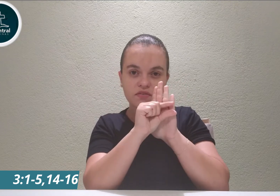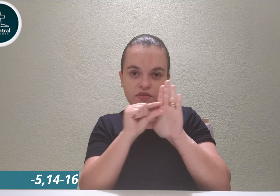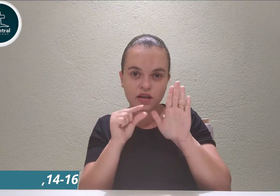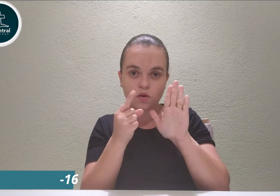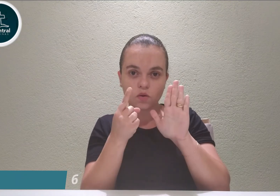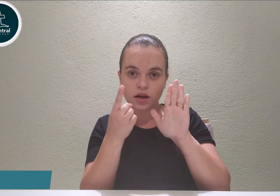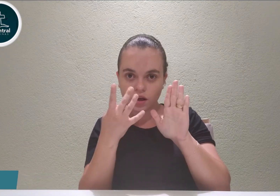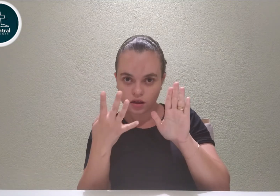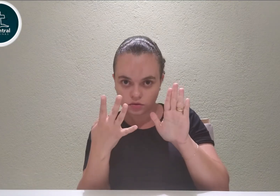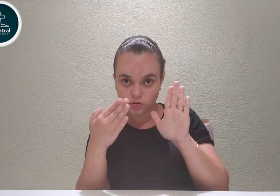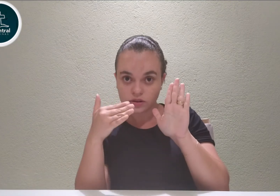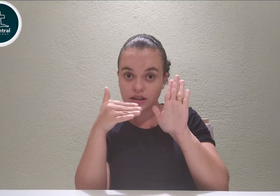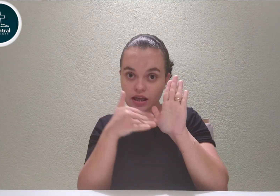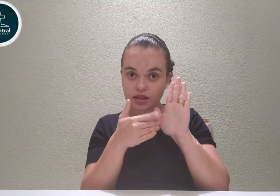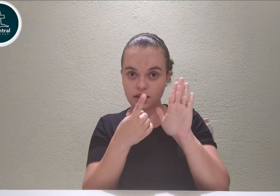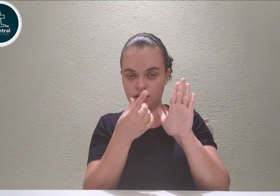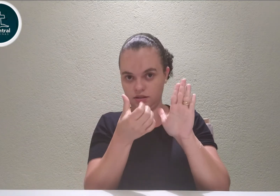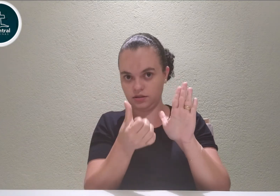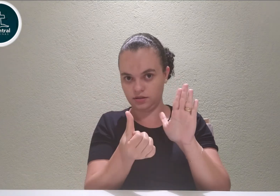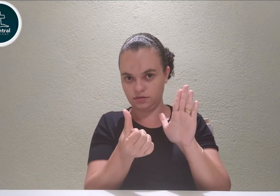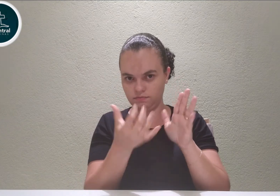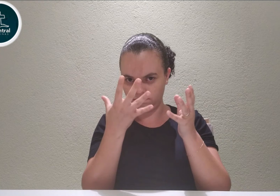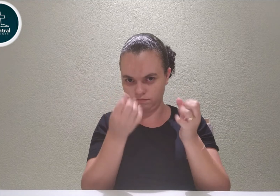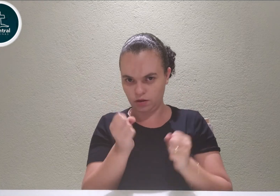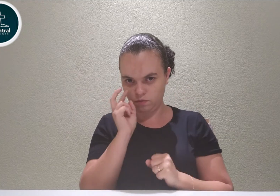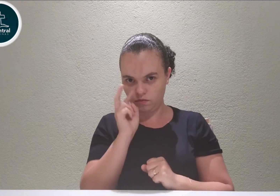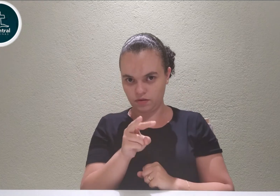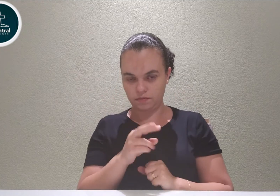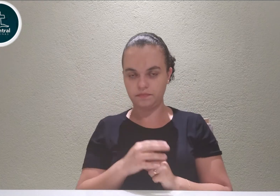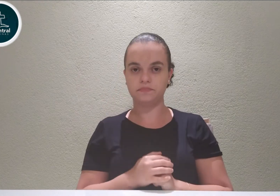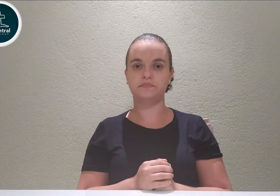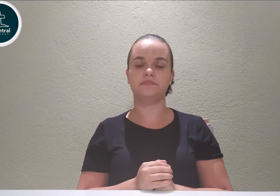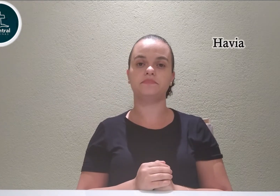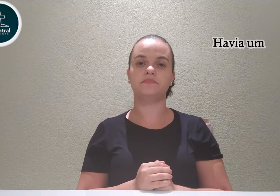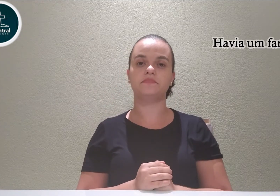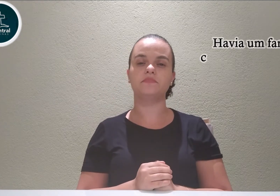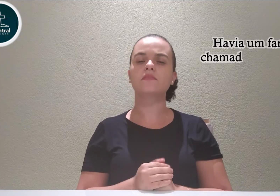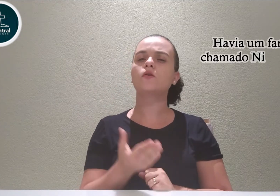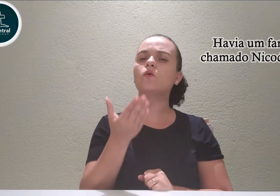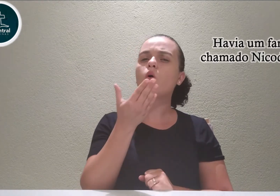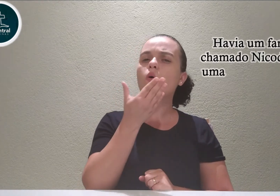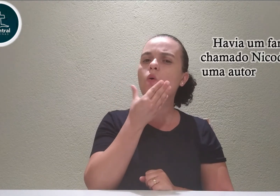versículos de 1 a 5 e também os versículos de 14 a 16.